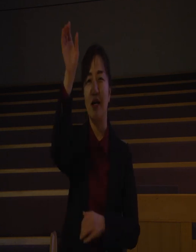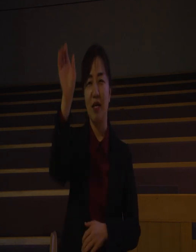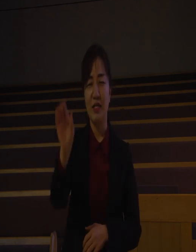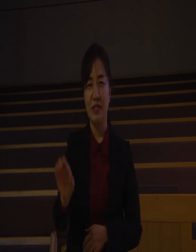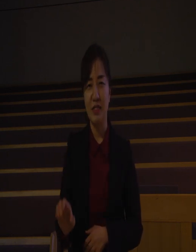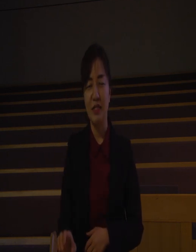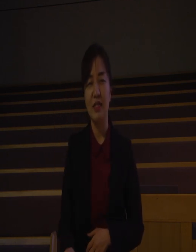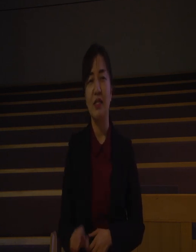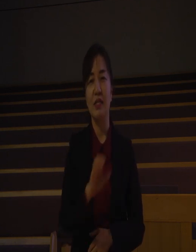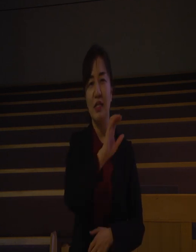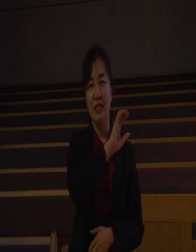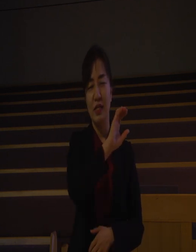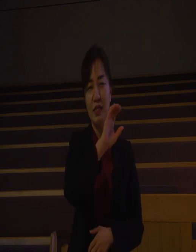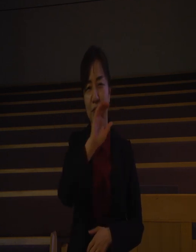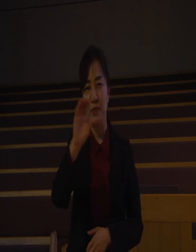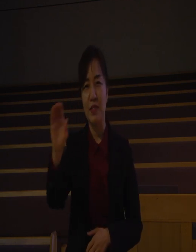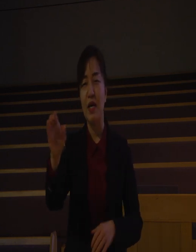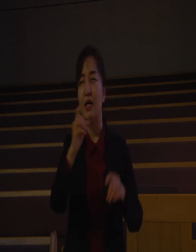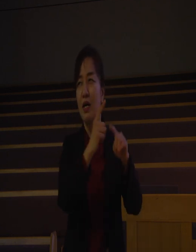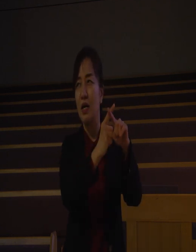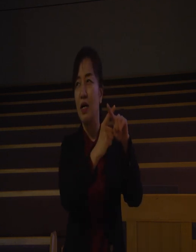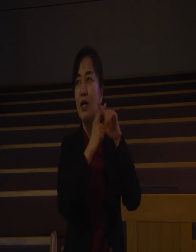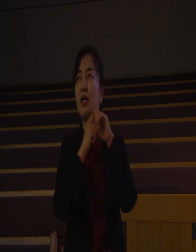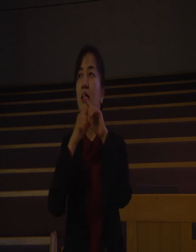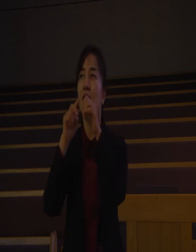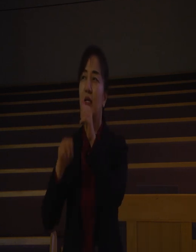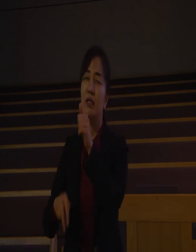있고파 사랑의